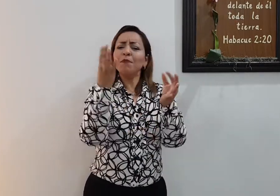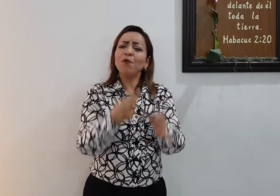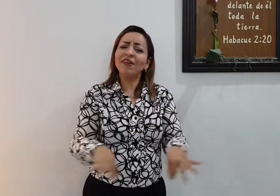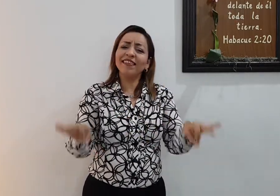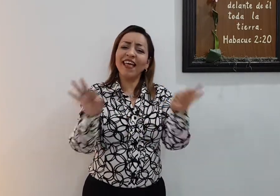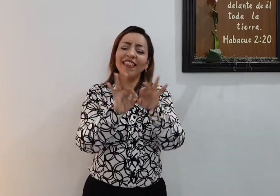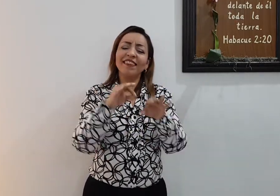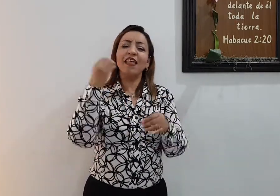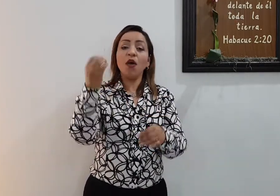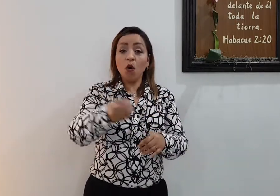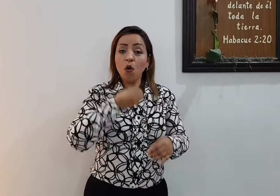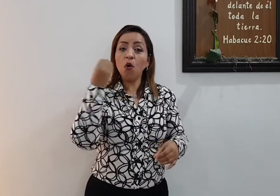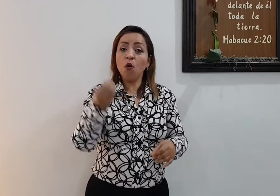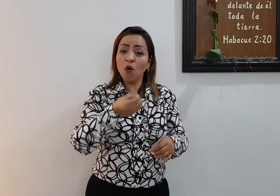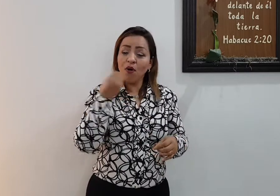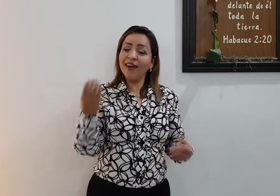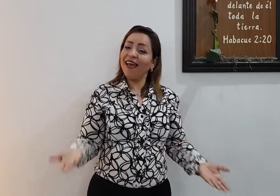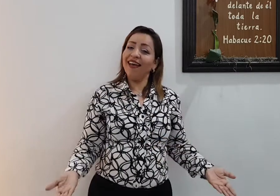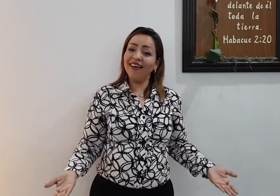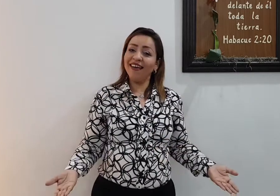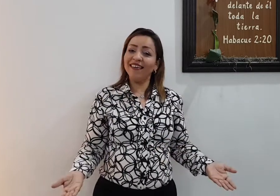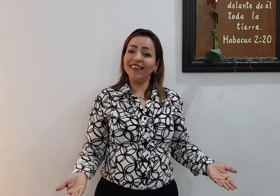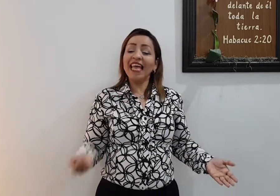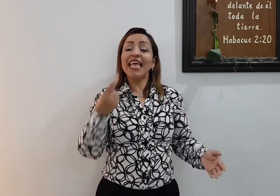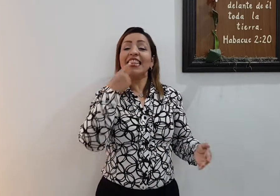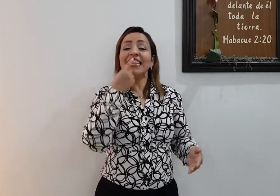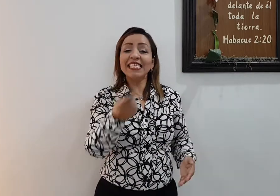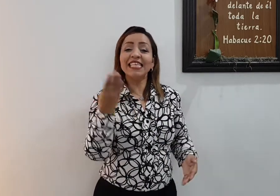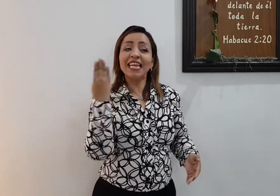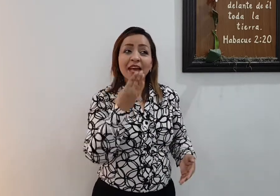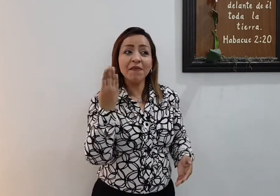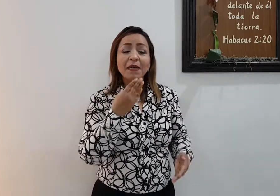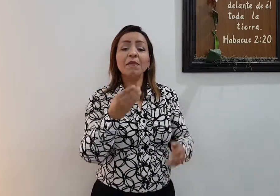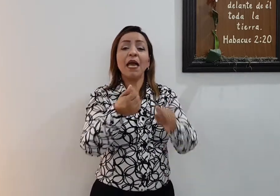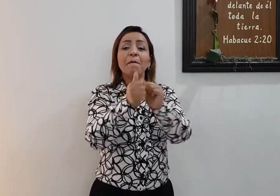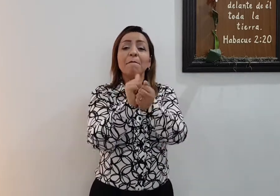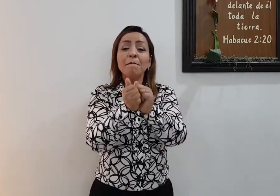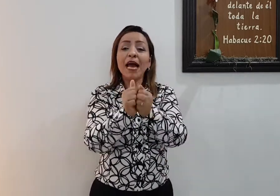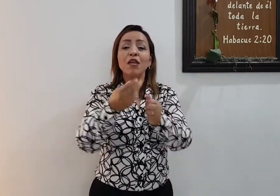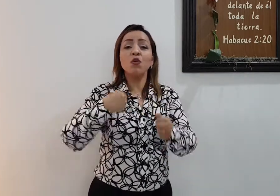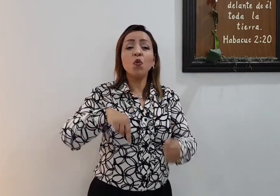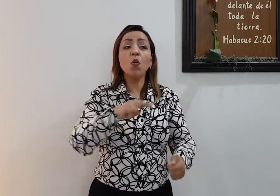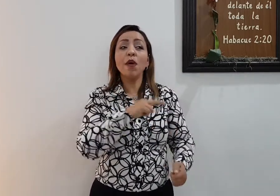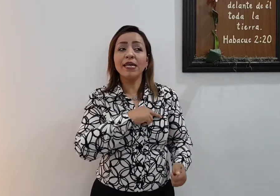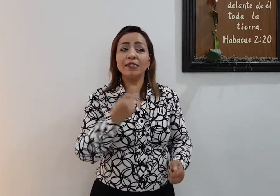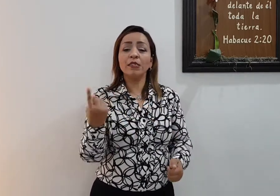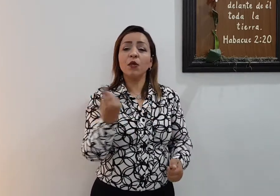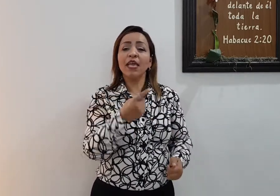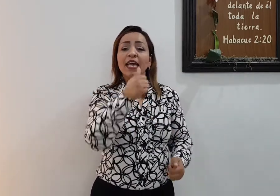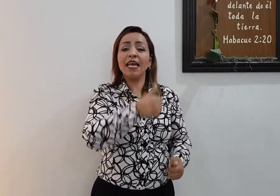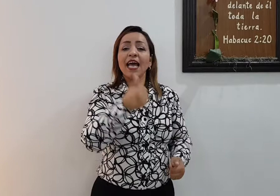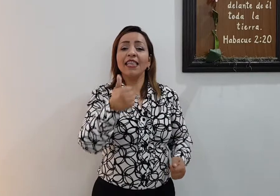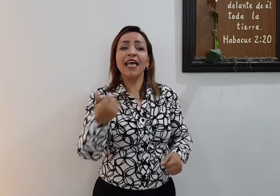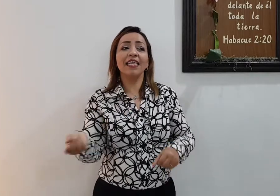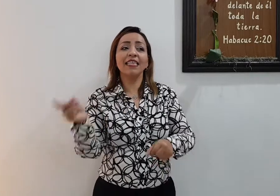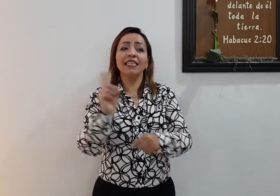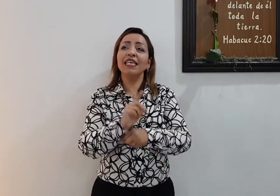Pues cada vez que se siente a comer, ¿verdad? ¿O usted come una vez al mes? Cada día, ¿verdad? Y a veces 3 veces, y algunos hasta